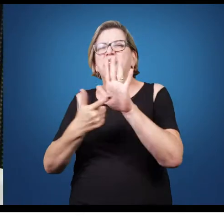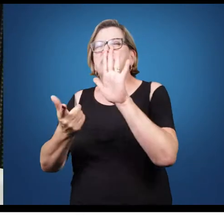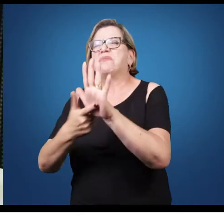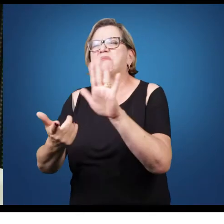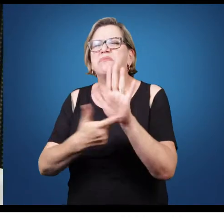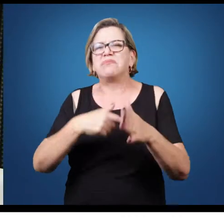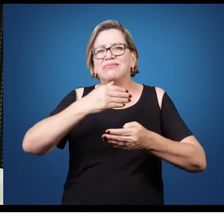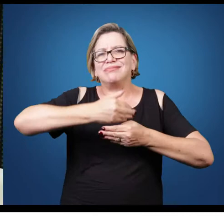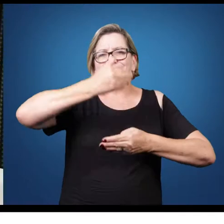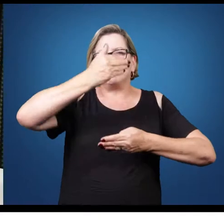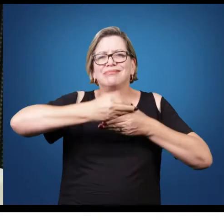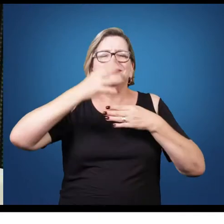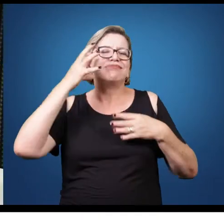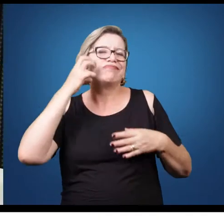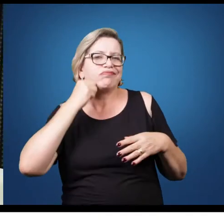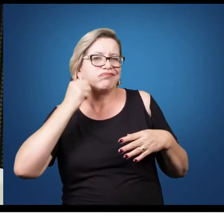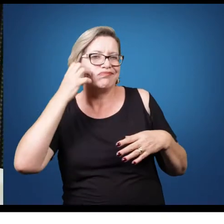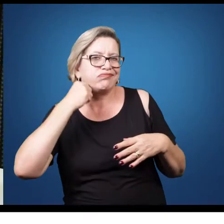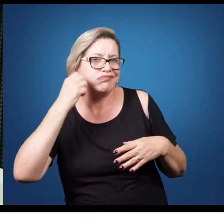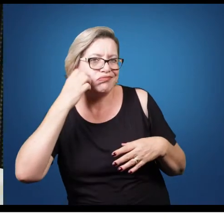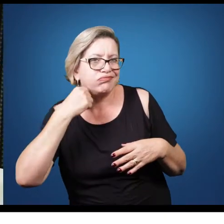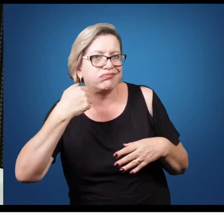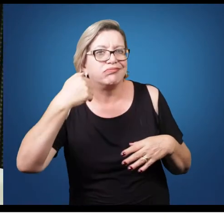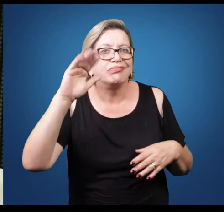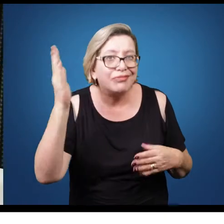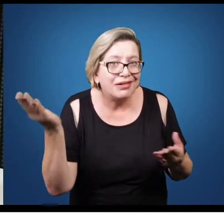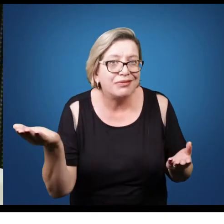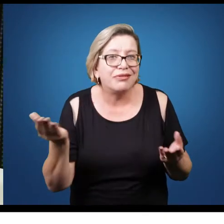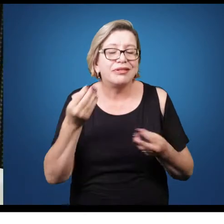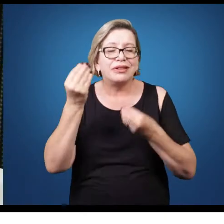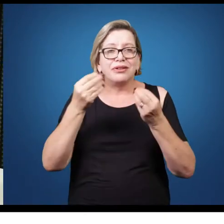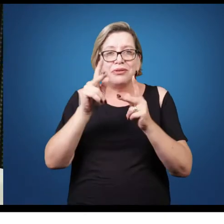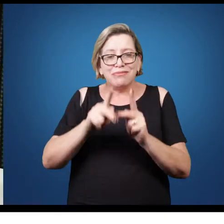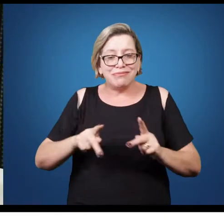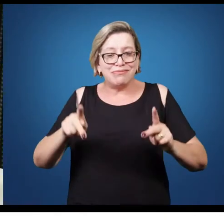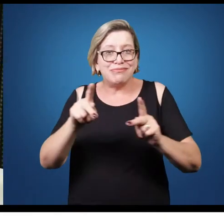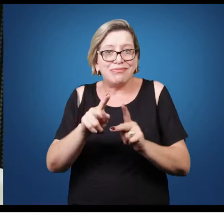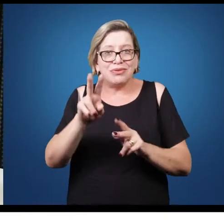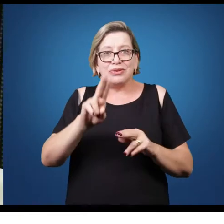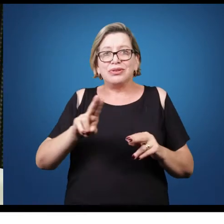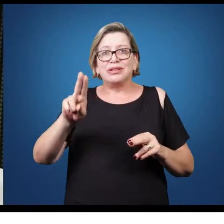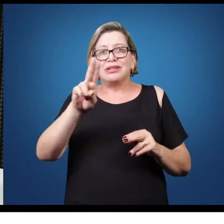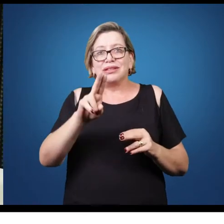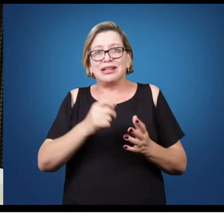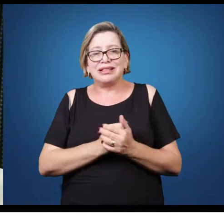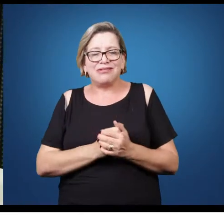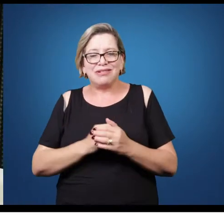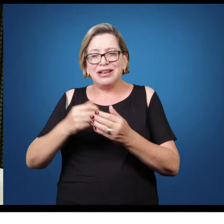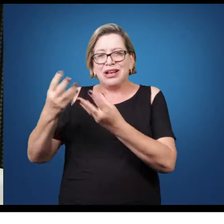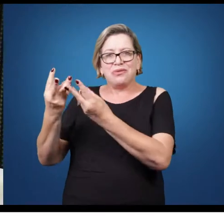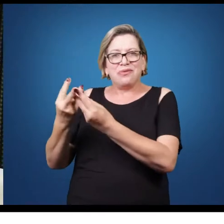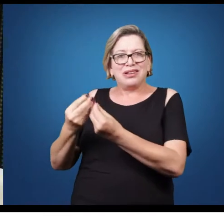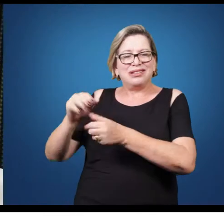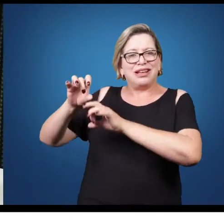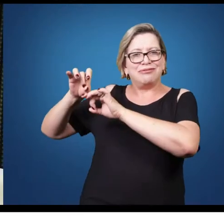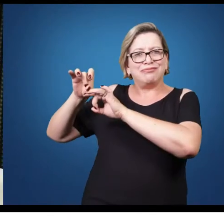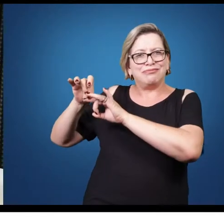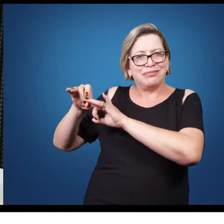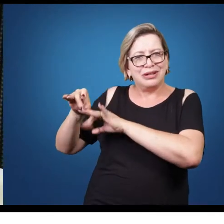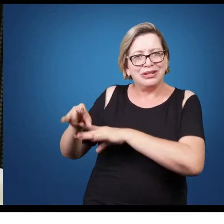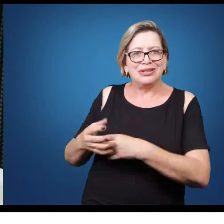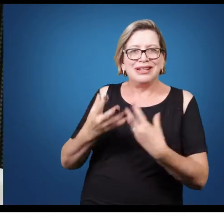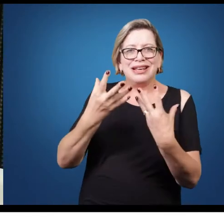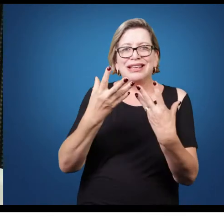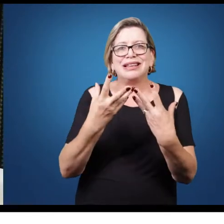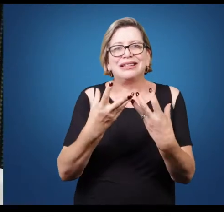lojas que ganha ganha na logística ganha no comercial a população vai consumir o bê em vez de consumir o ato ele vai pagar pouco primeiro a ganhar